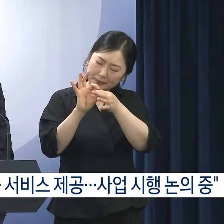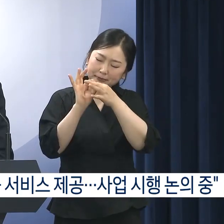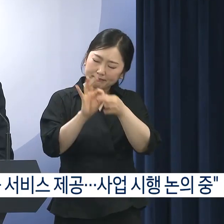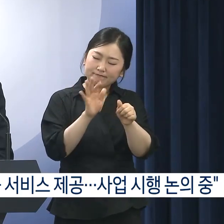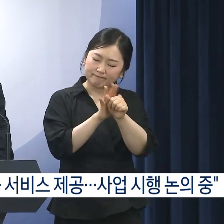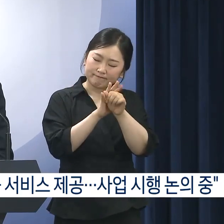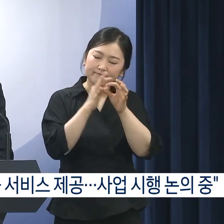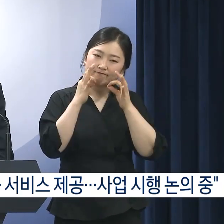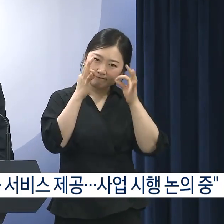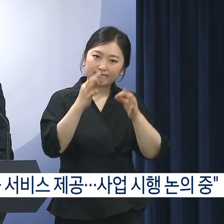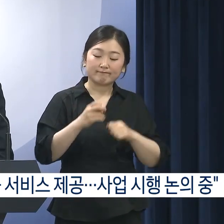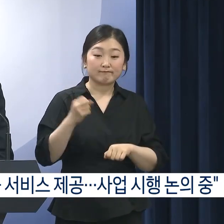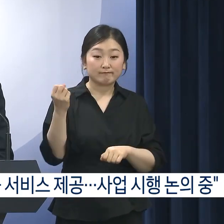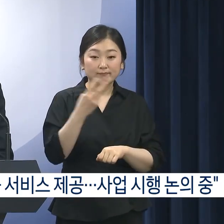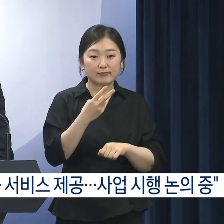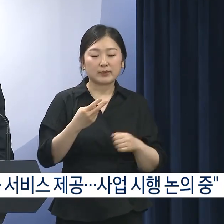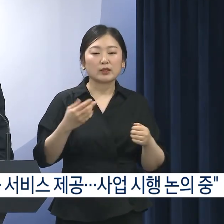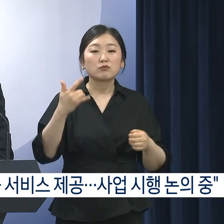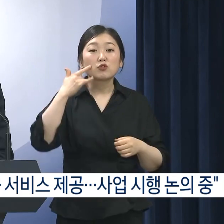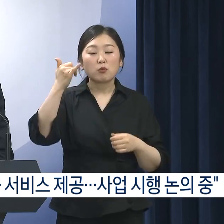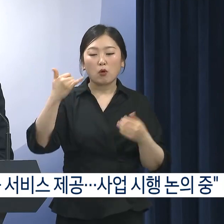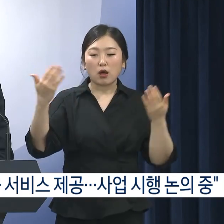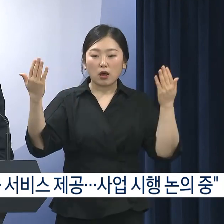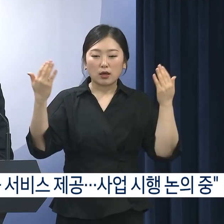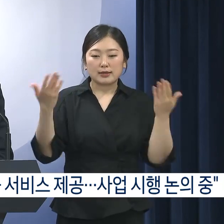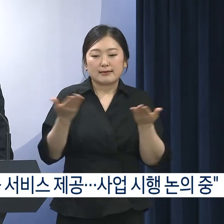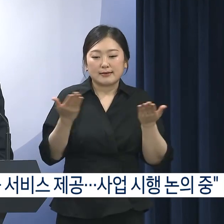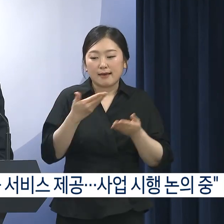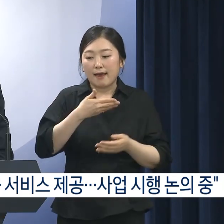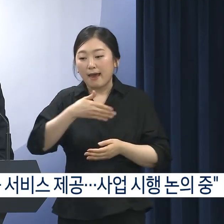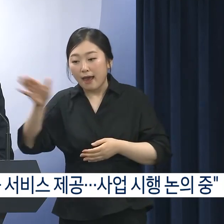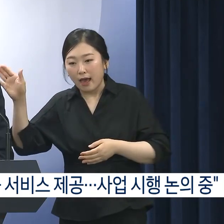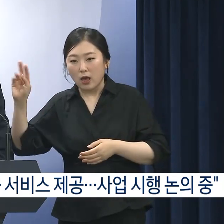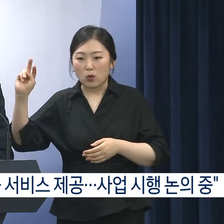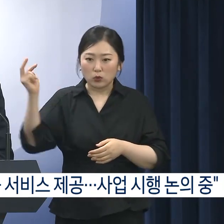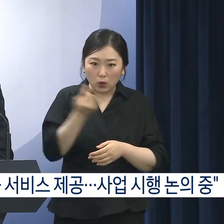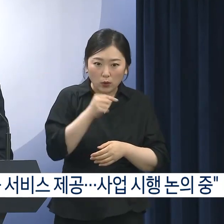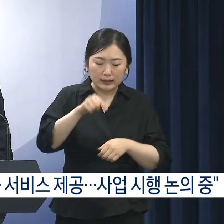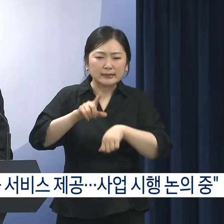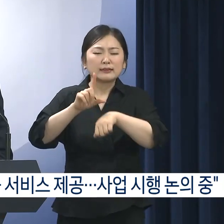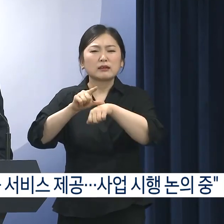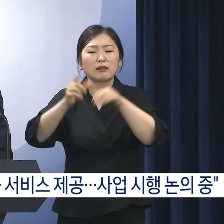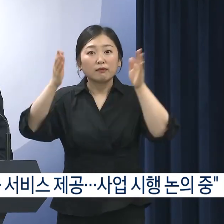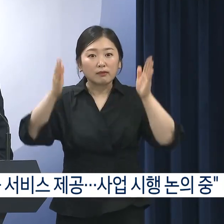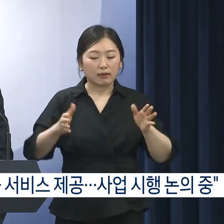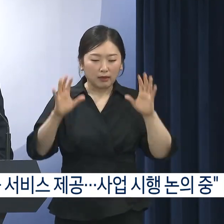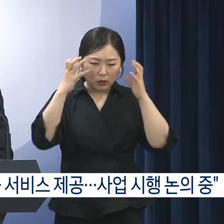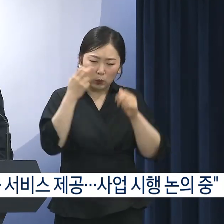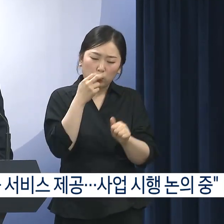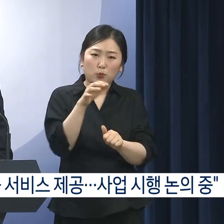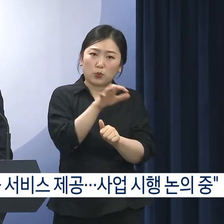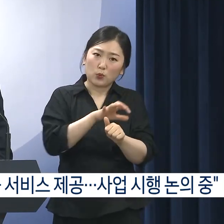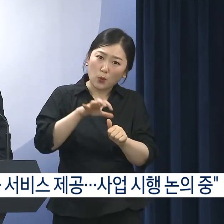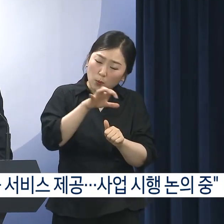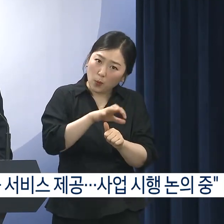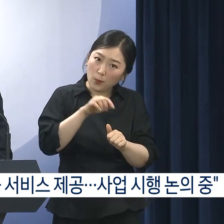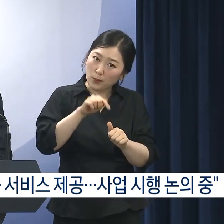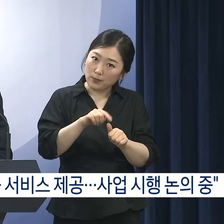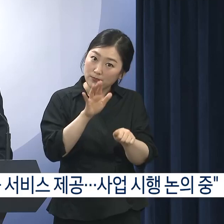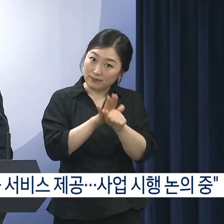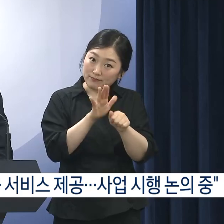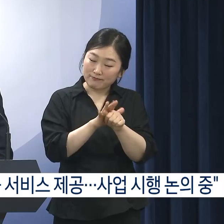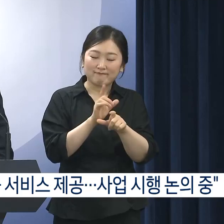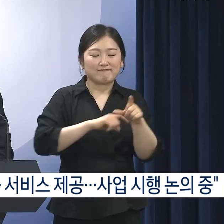하겠습니다. 또 출퇴근 시간대에 다양한 수용을 대응할 수 있는 우리 아이 돌봄 서비스 모델도 적극적으로 개발할 수